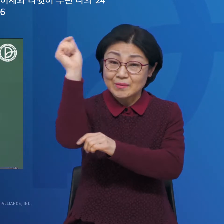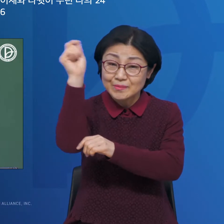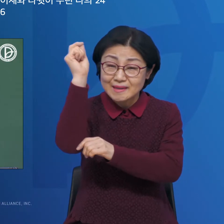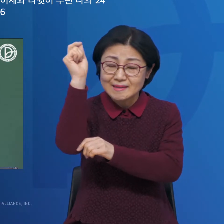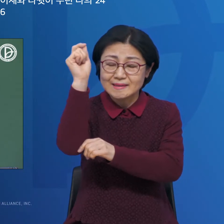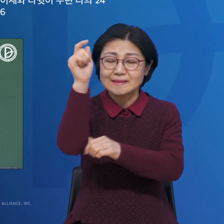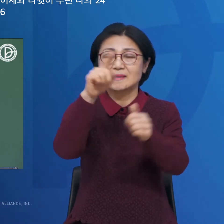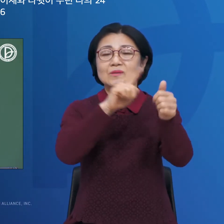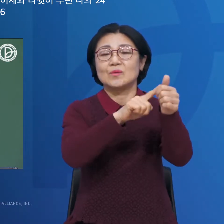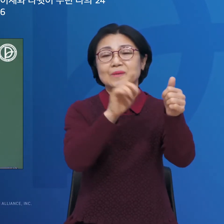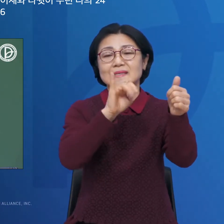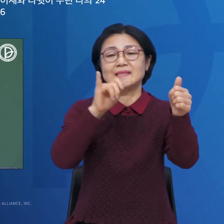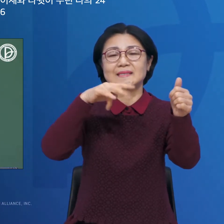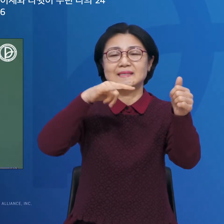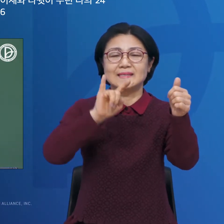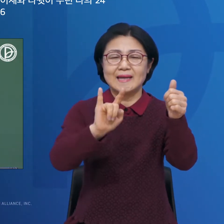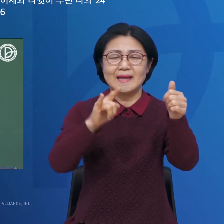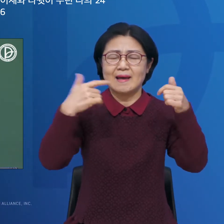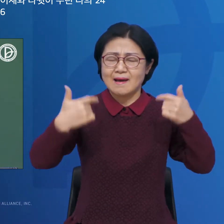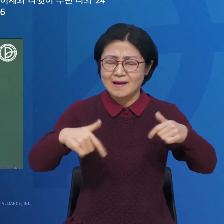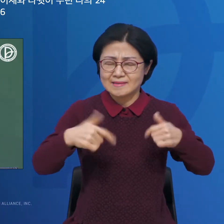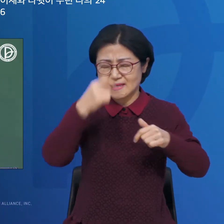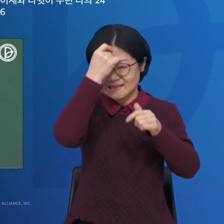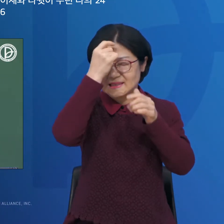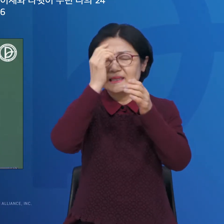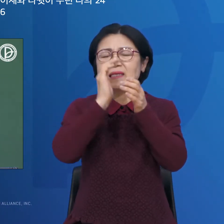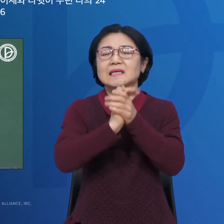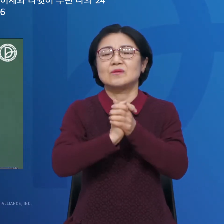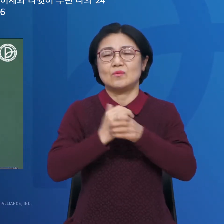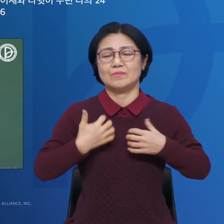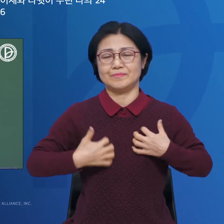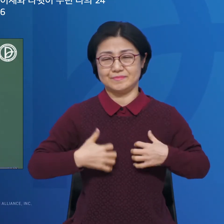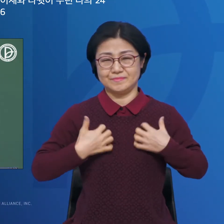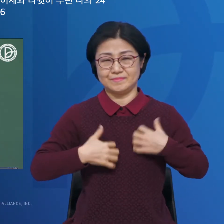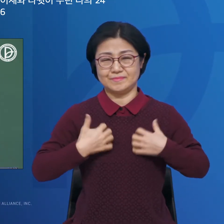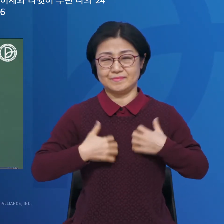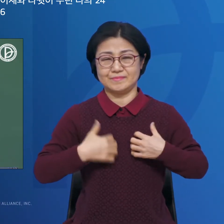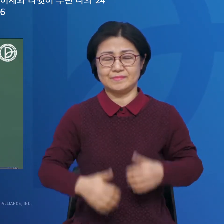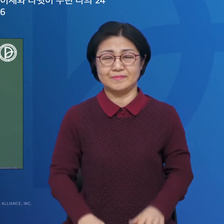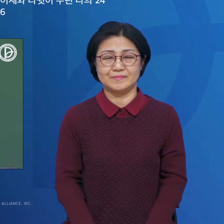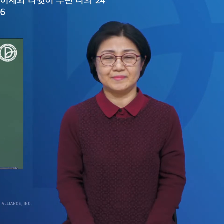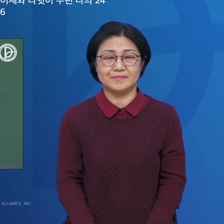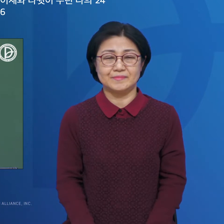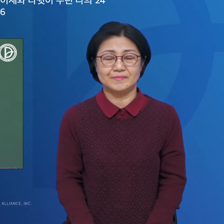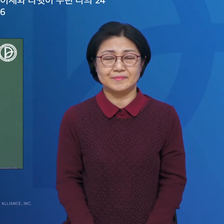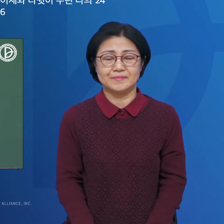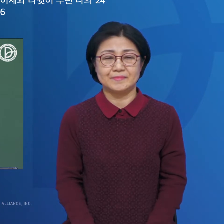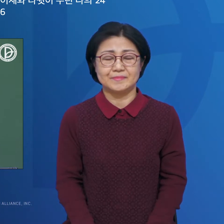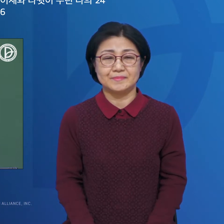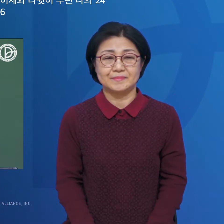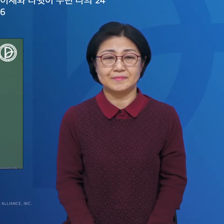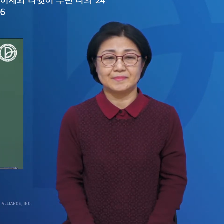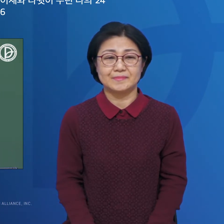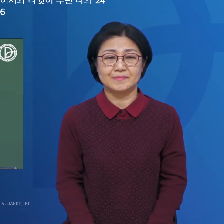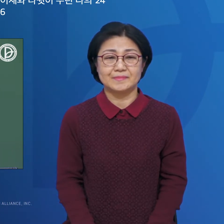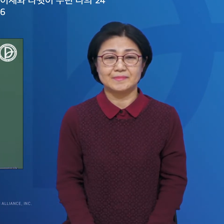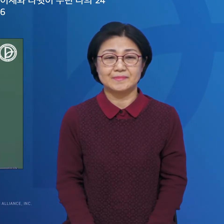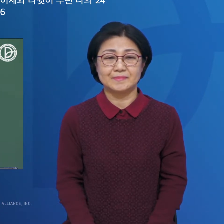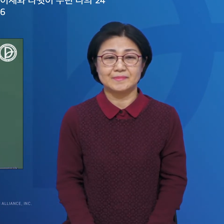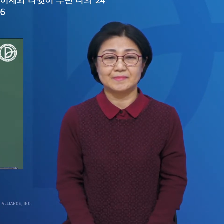David and Jesse, they enjoyed this. 요때부터 어떻게 And it 되집니까? was at this time what happens. 요